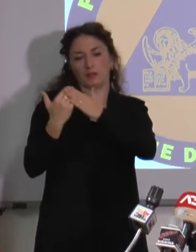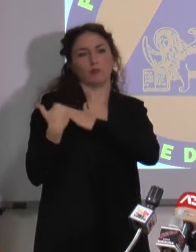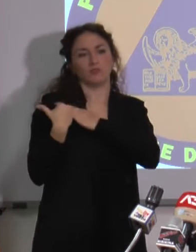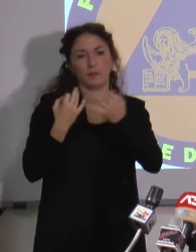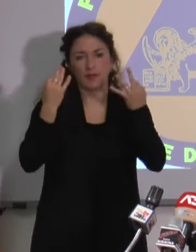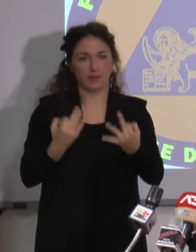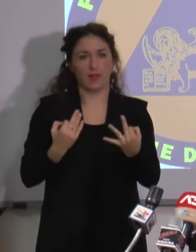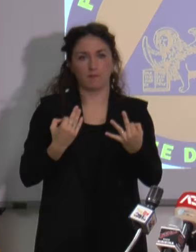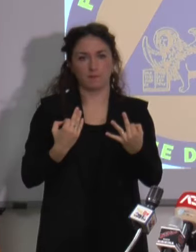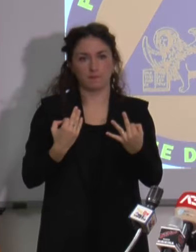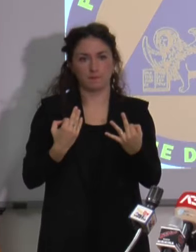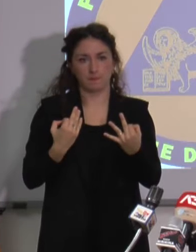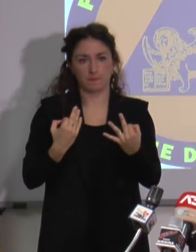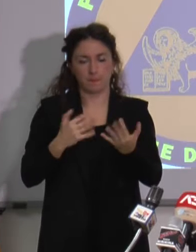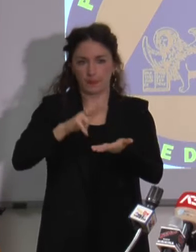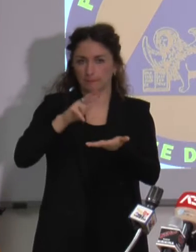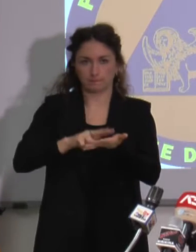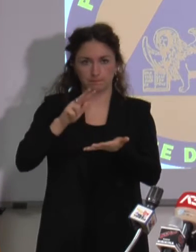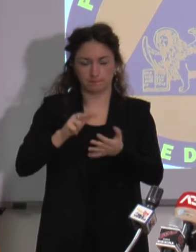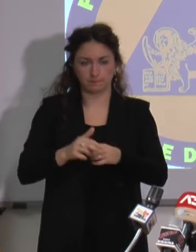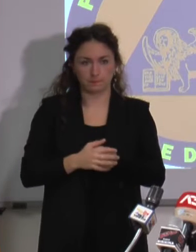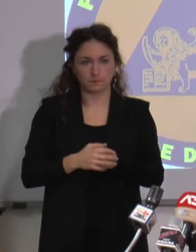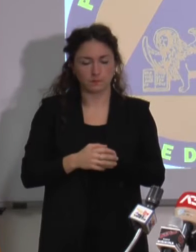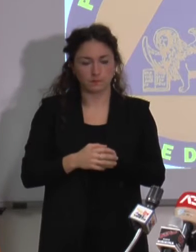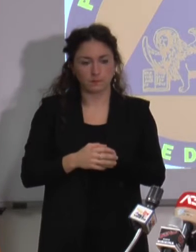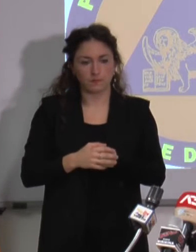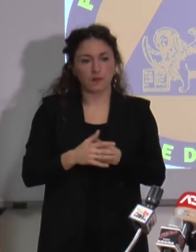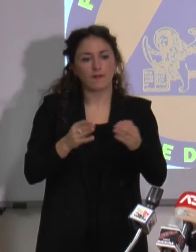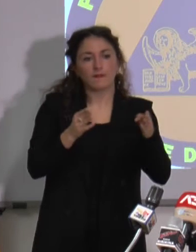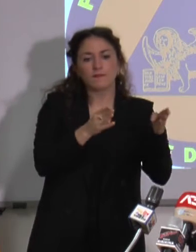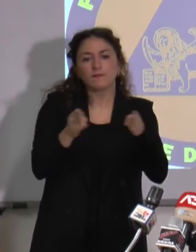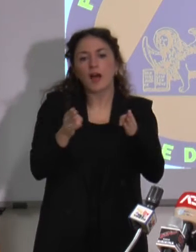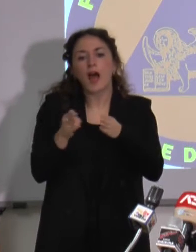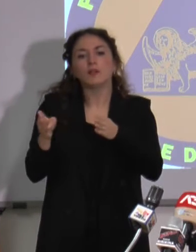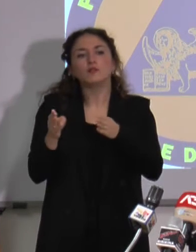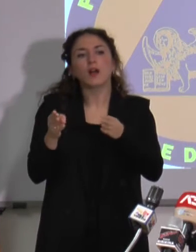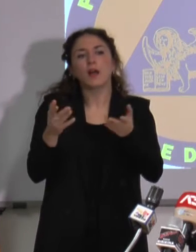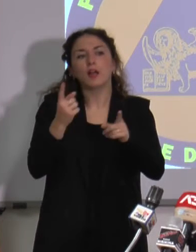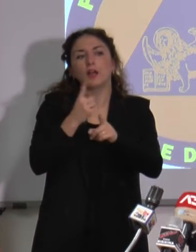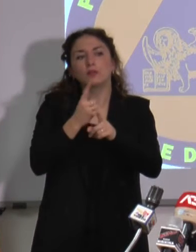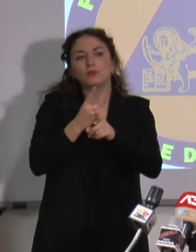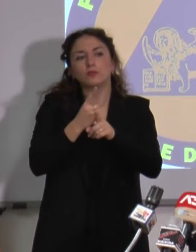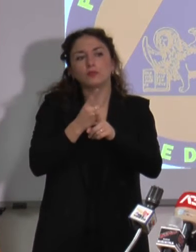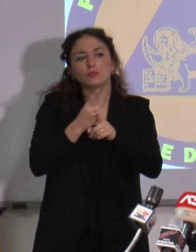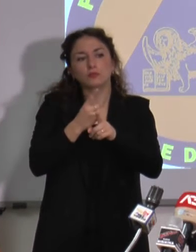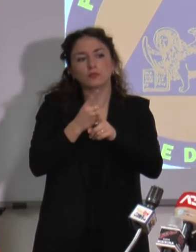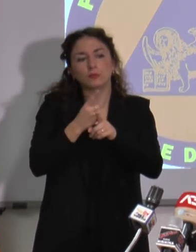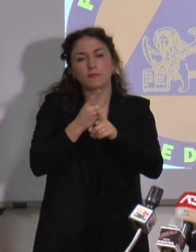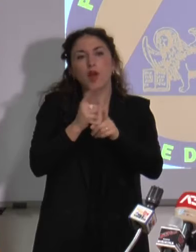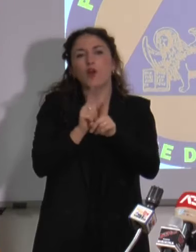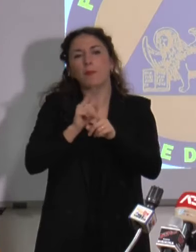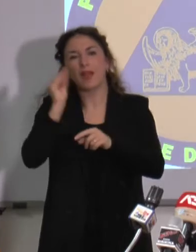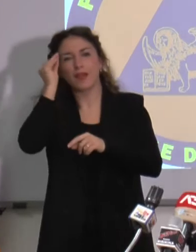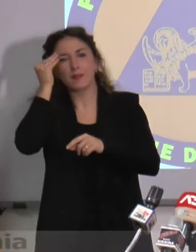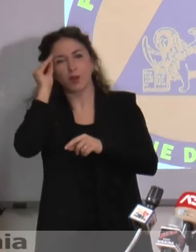in veneto tra dieci giorni il colore della fascia 1 solo da per meritare no non è che tu puoi bluffare